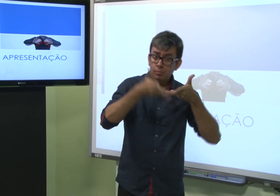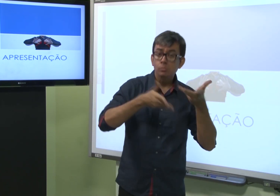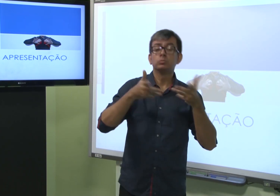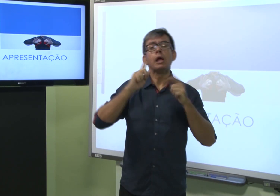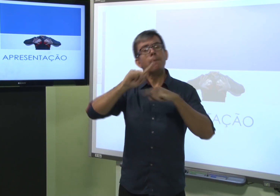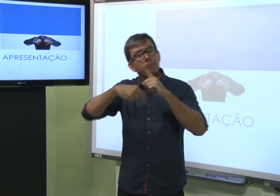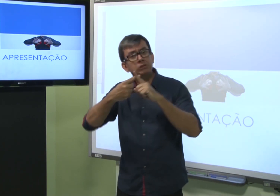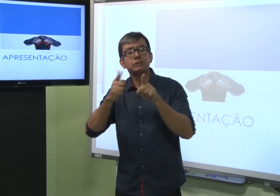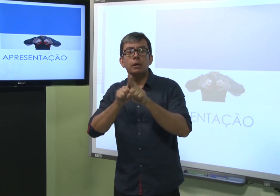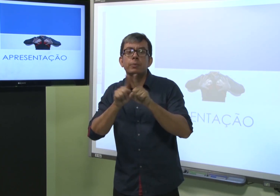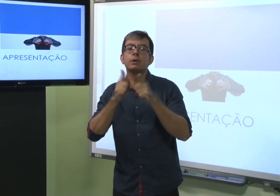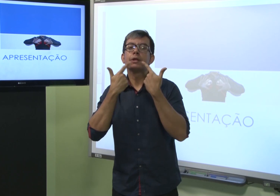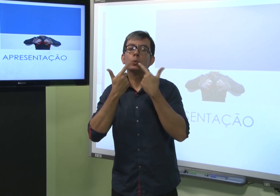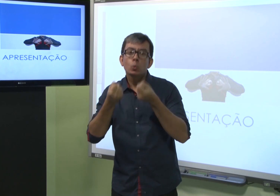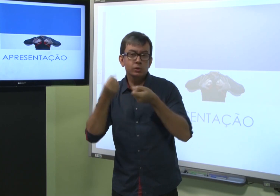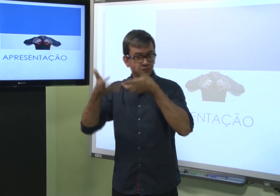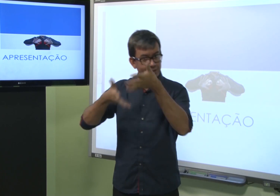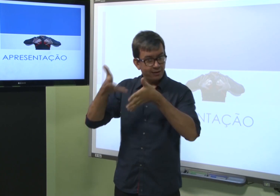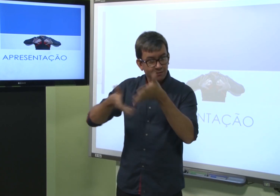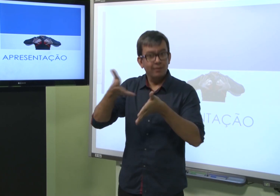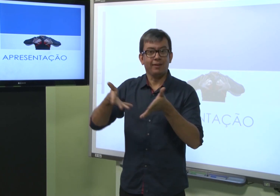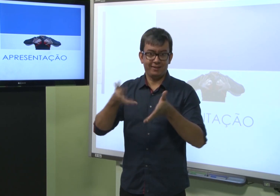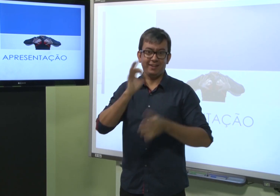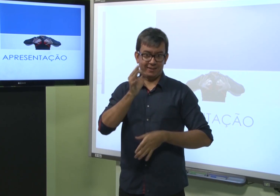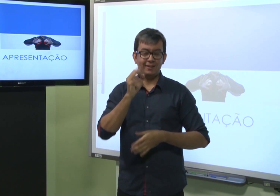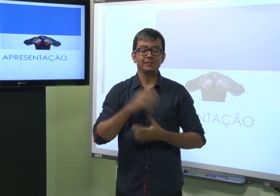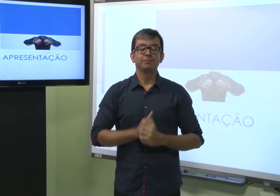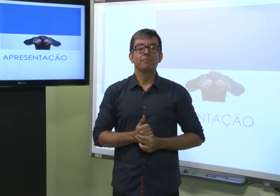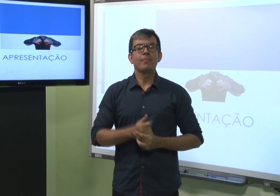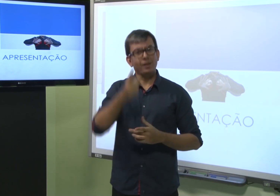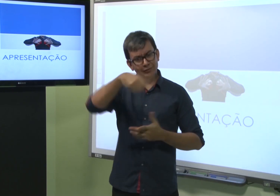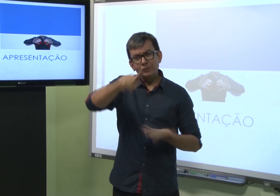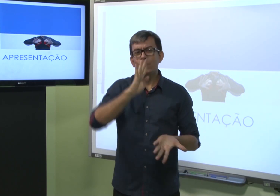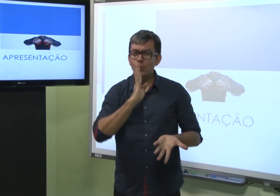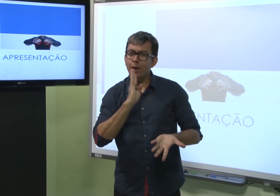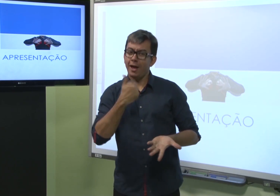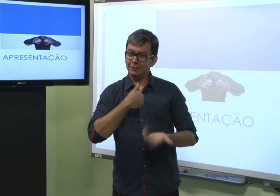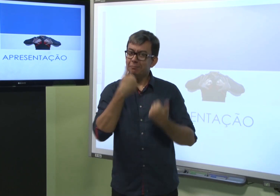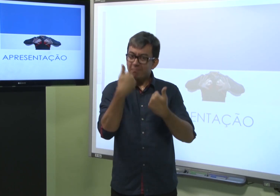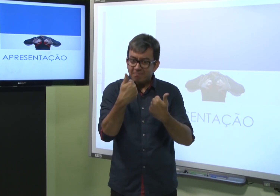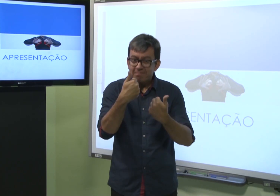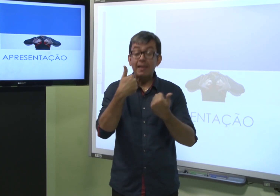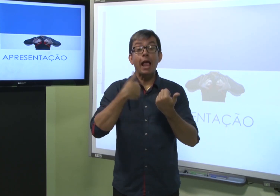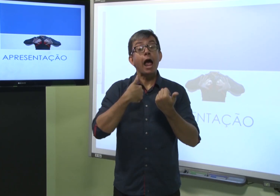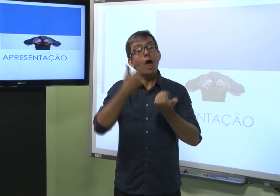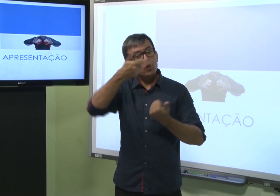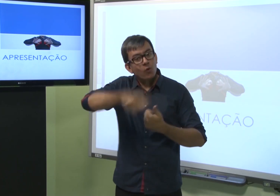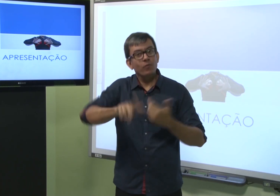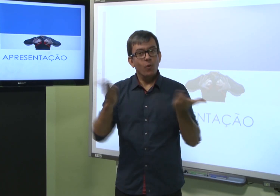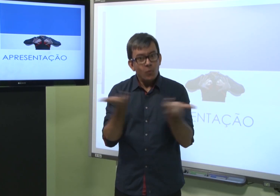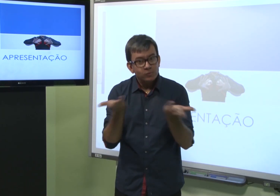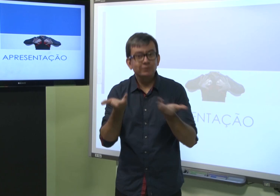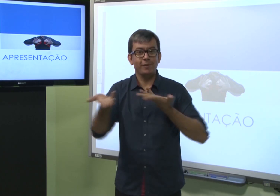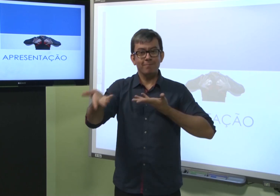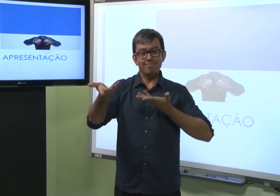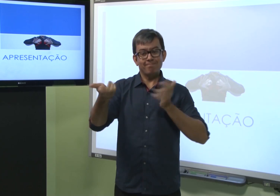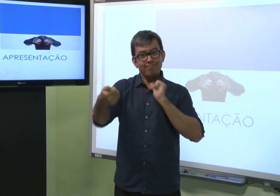Eu sou professor de Libras e também sou professor de Linguística da Libras. Você já me conhece, certo? E hoje nós